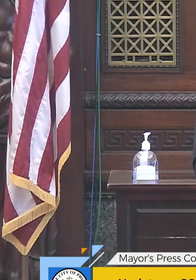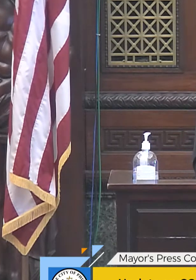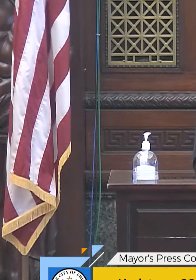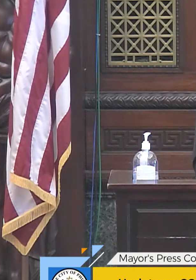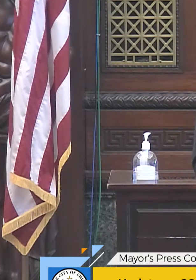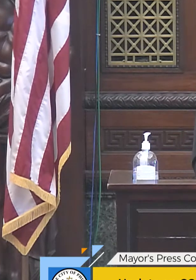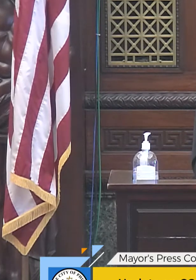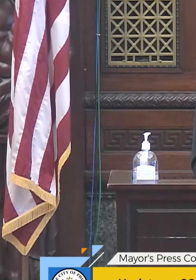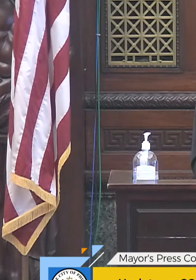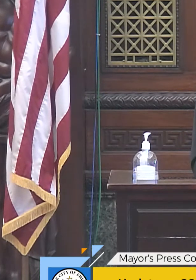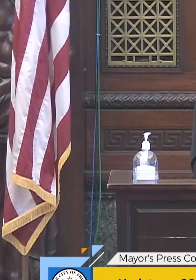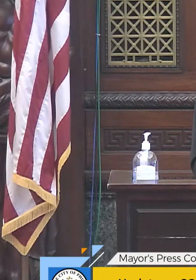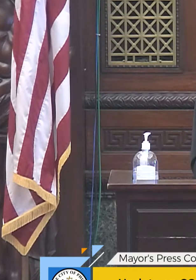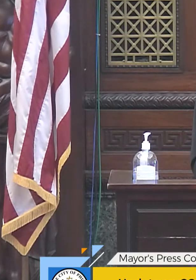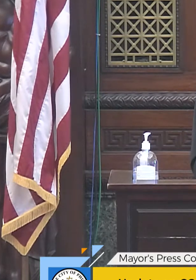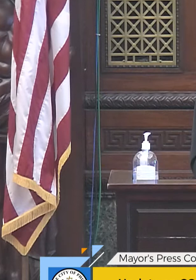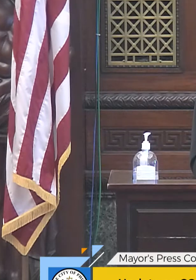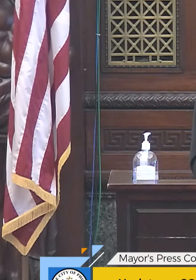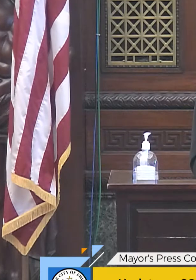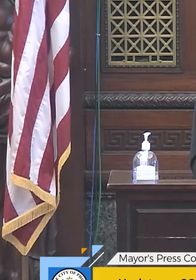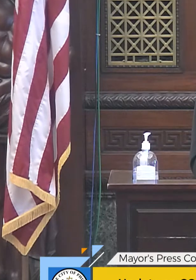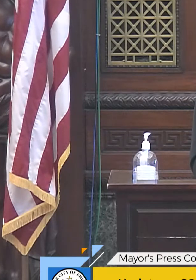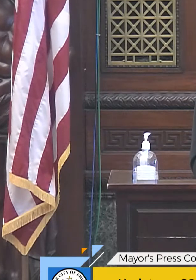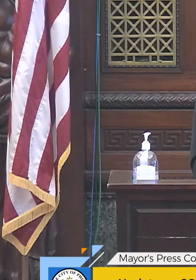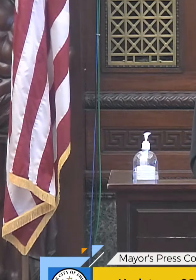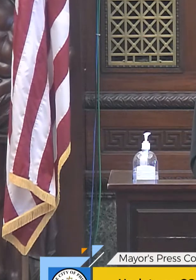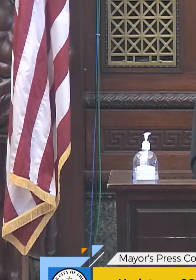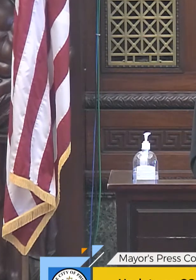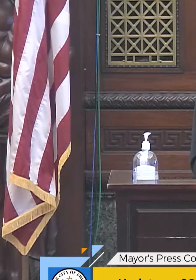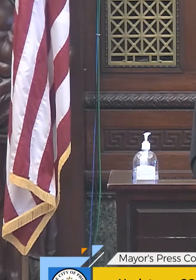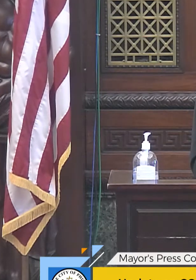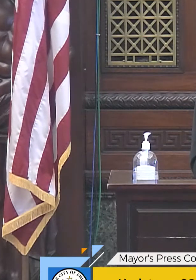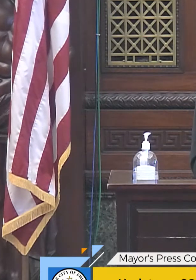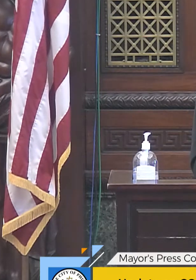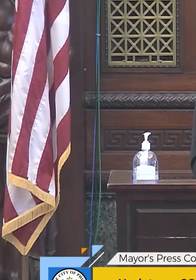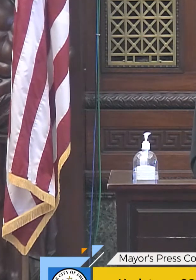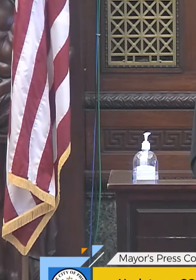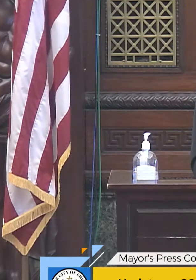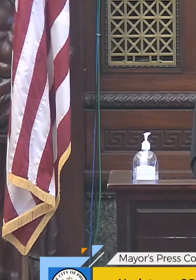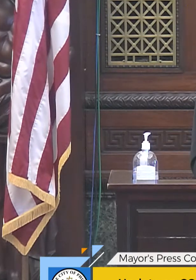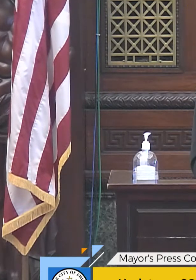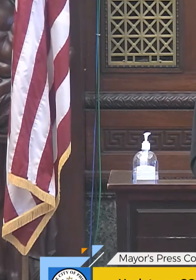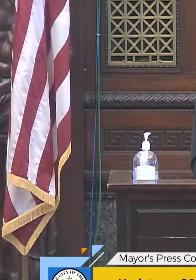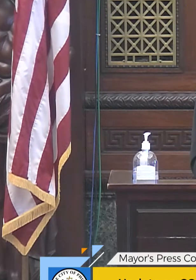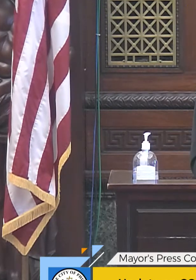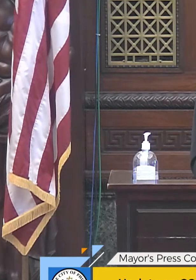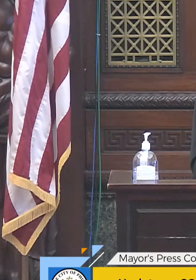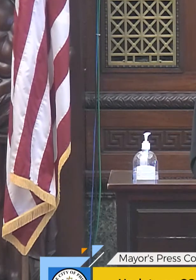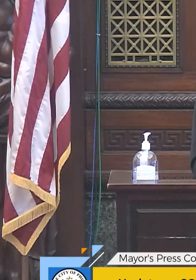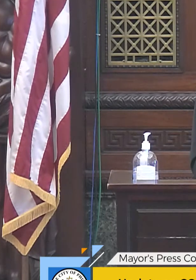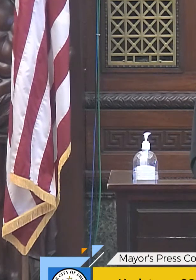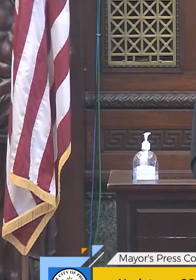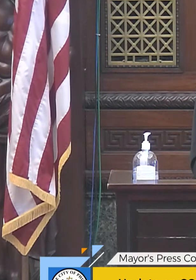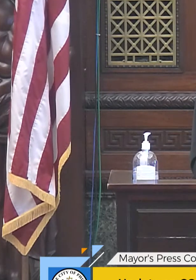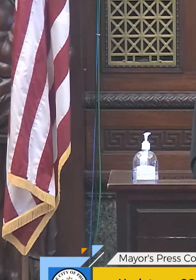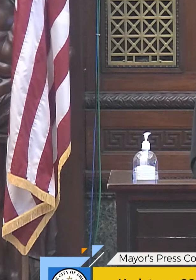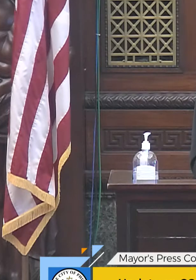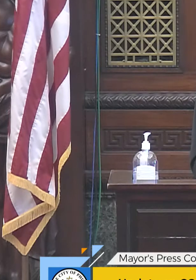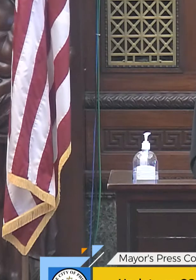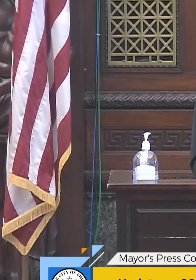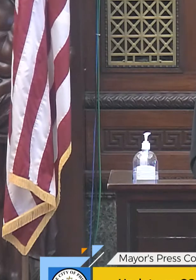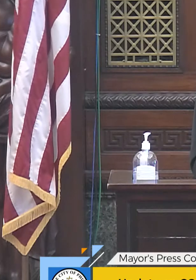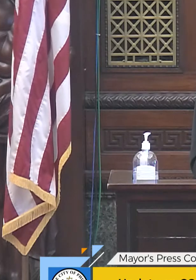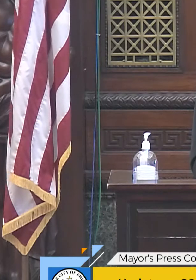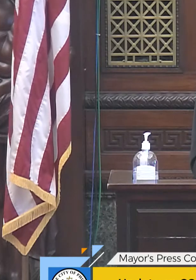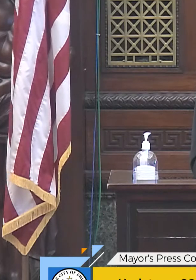y Prevención de Enfermedades. Las personas que estén fuera del hogar deben usar mascarillas. Pueden ser mascarillas de tela,